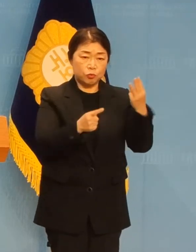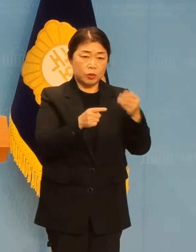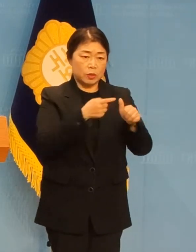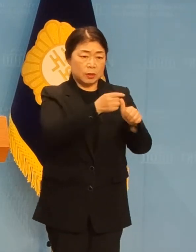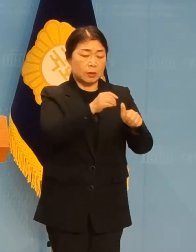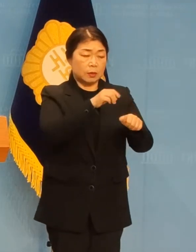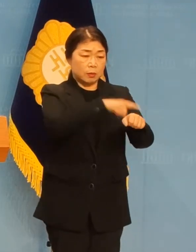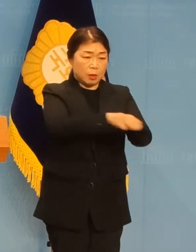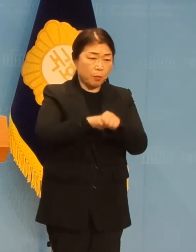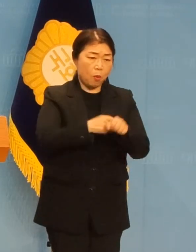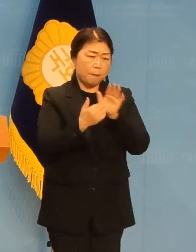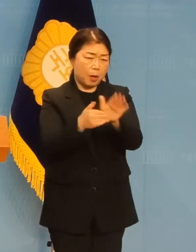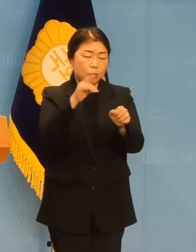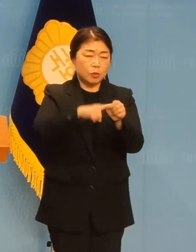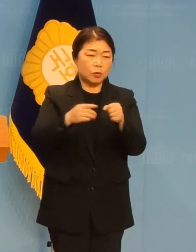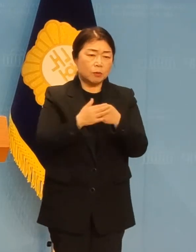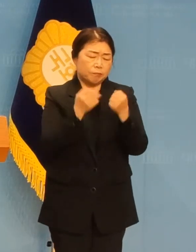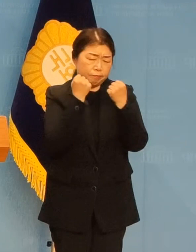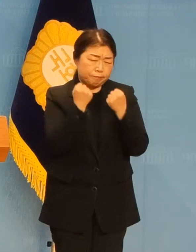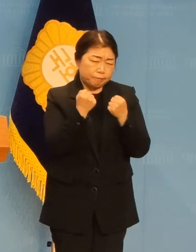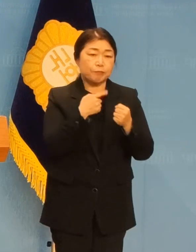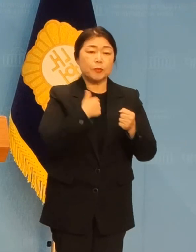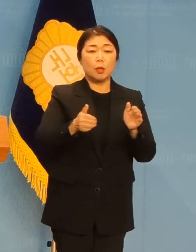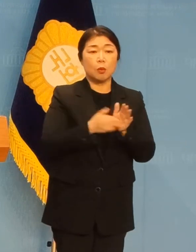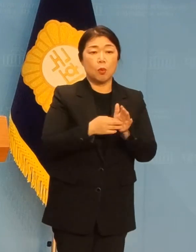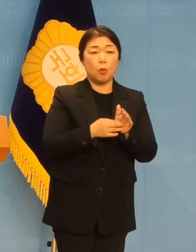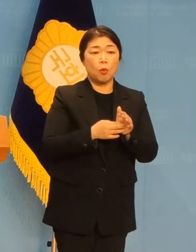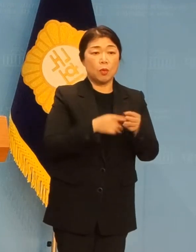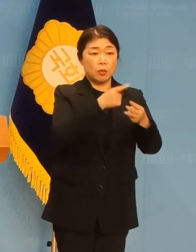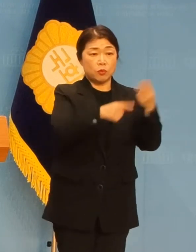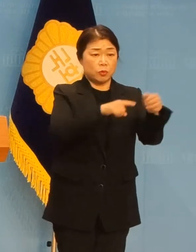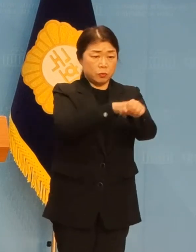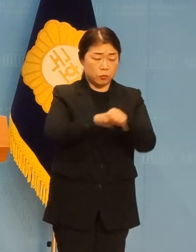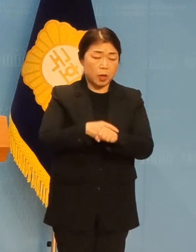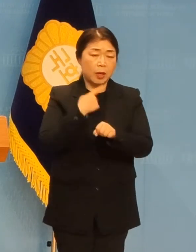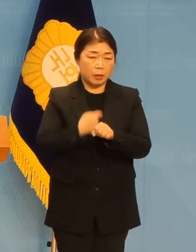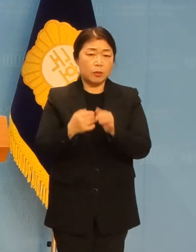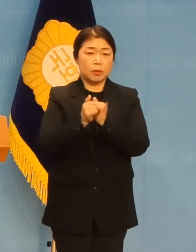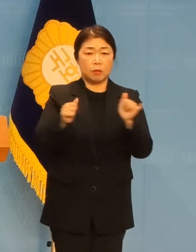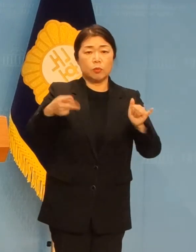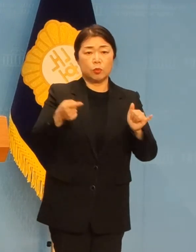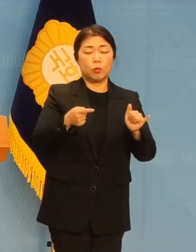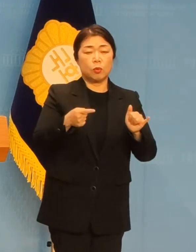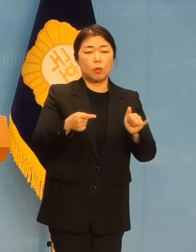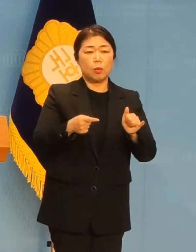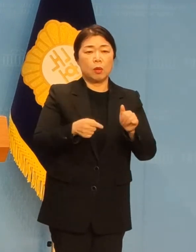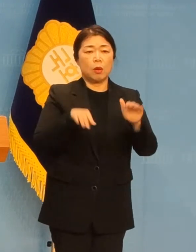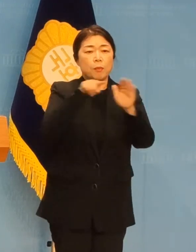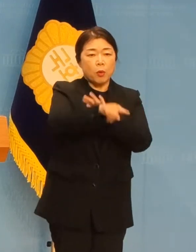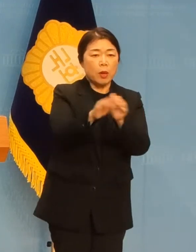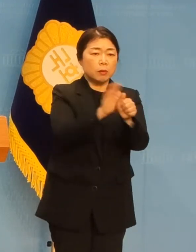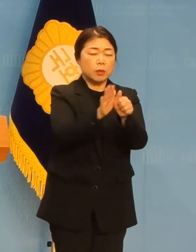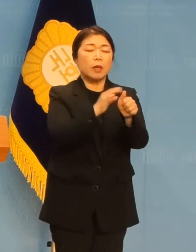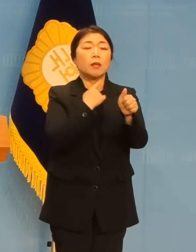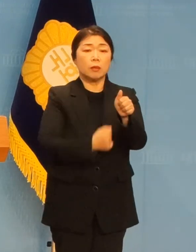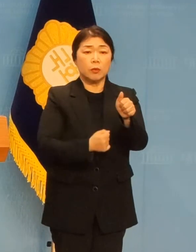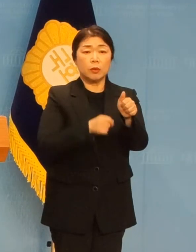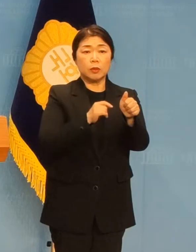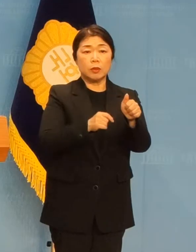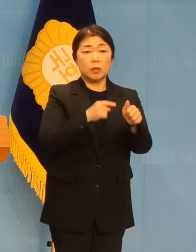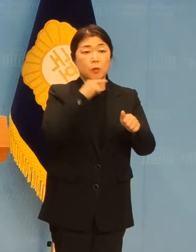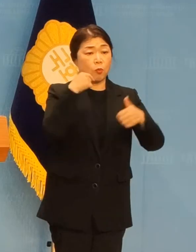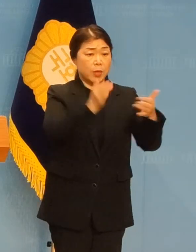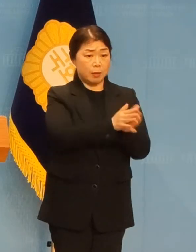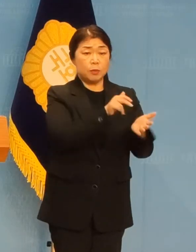집결했고, 윤석열이 구속된 뒤에도 구치소에 면회를 다니던 그 국민의힘에게 12월 3일은 뼈가 아프고